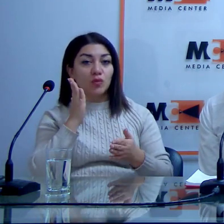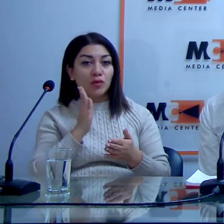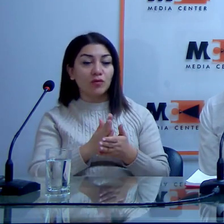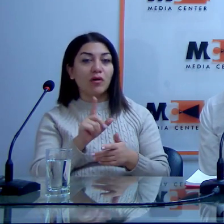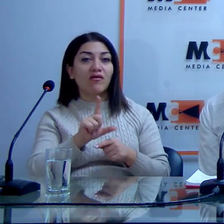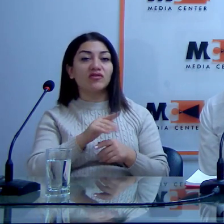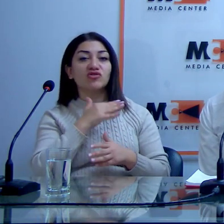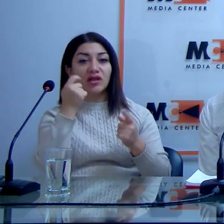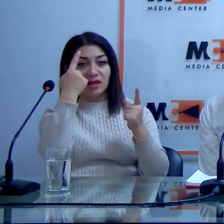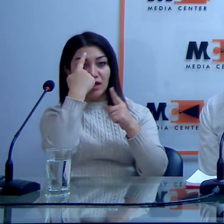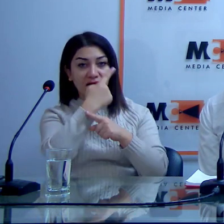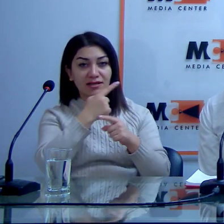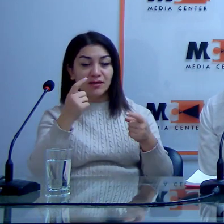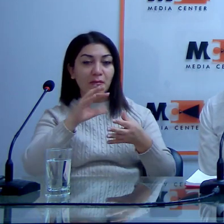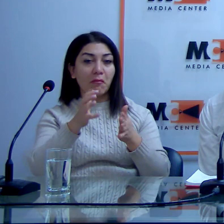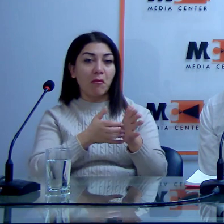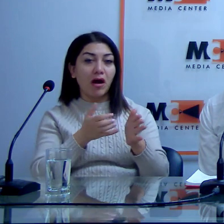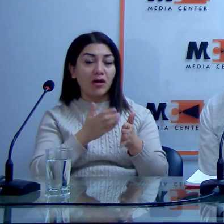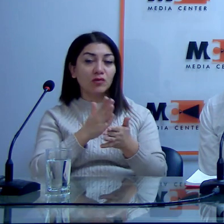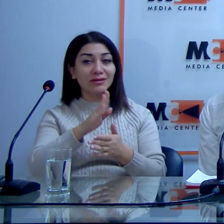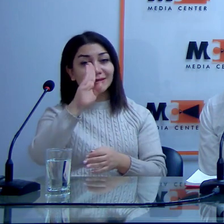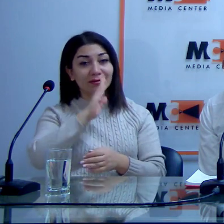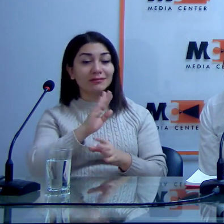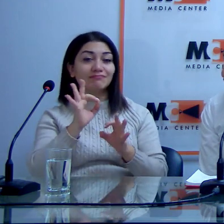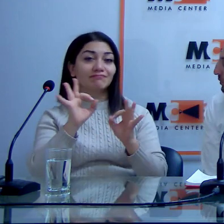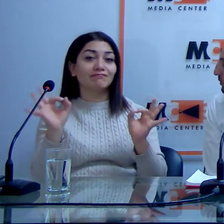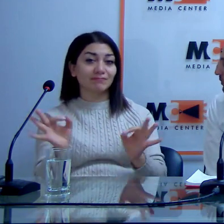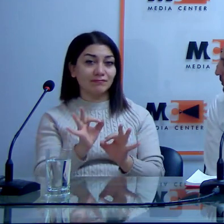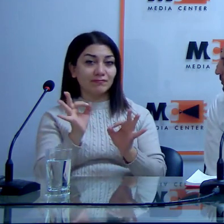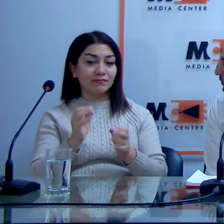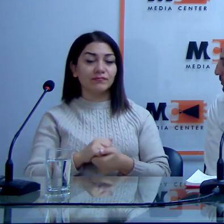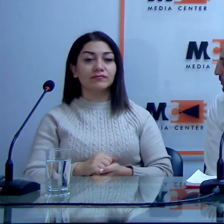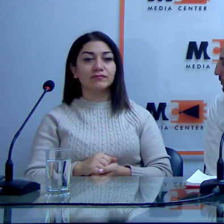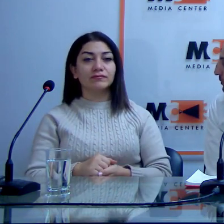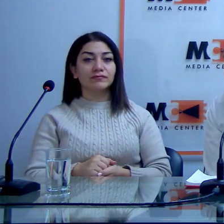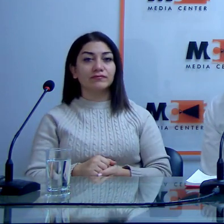իրազեկվածության պակաս ունեն, քան թույլ լսող անձինք։